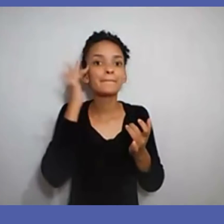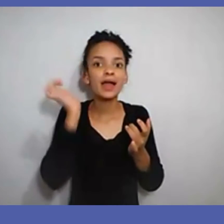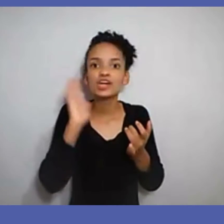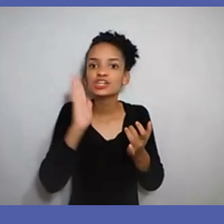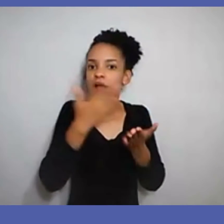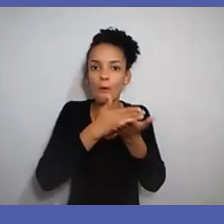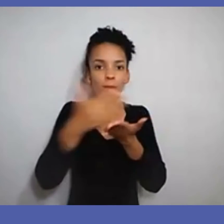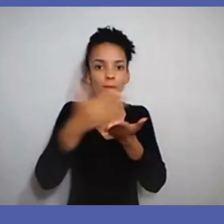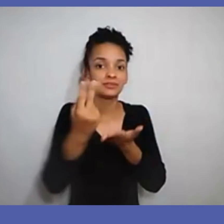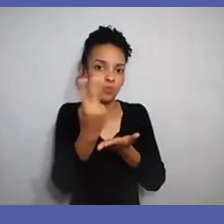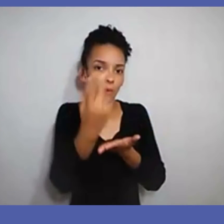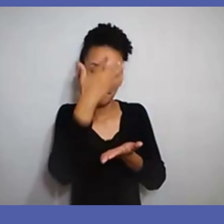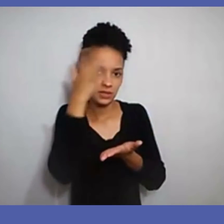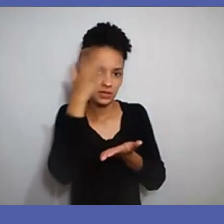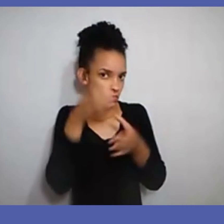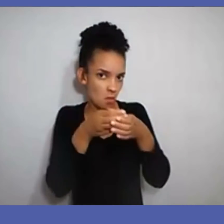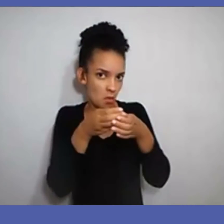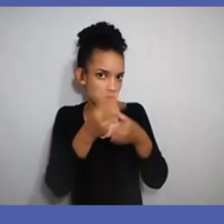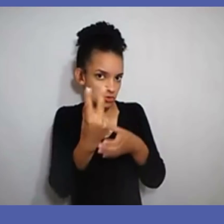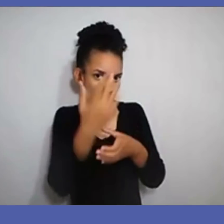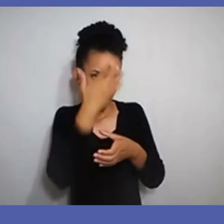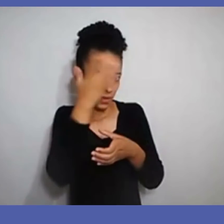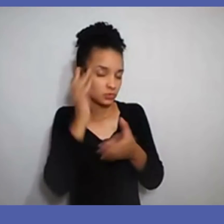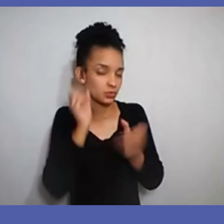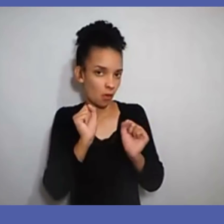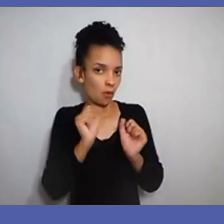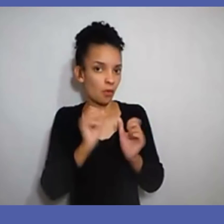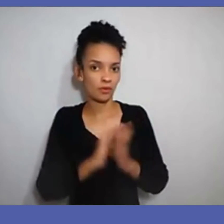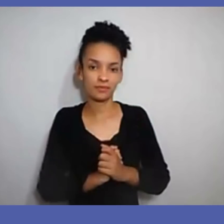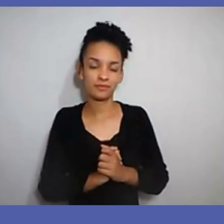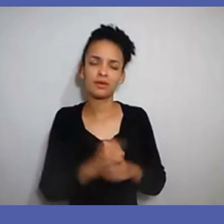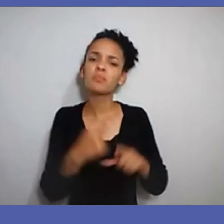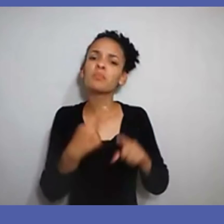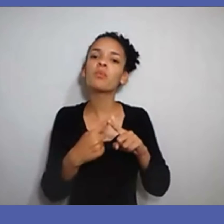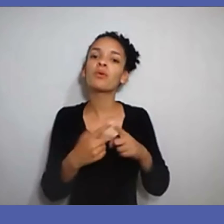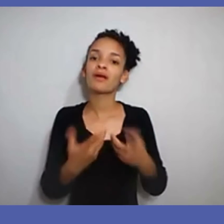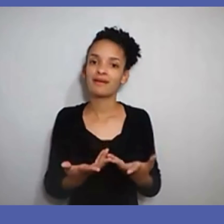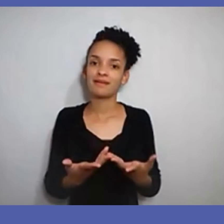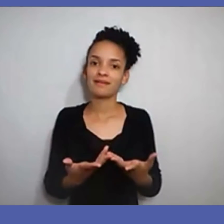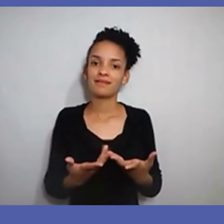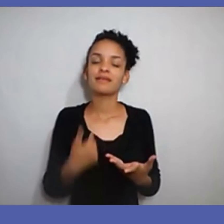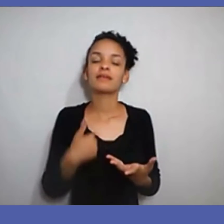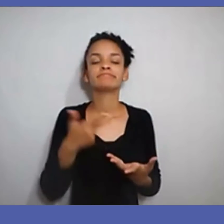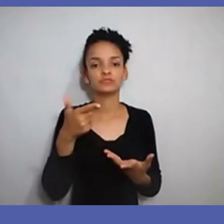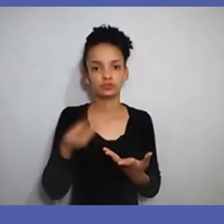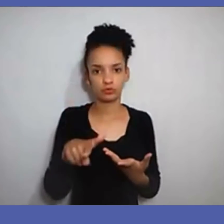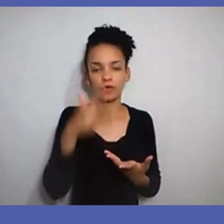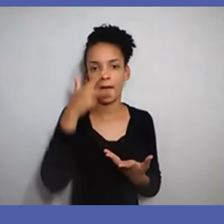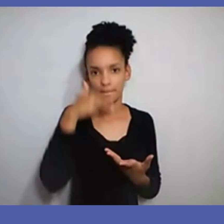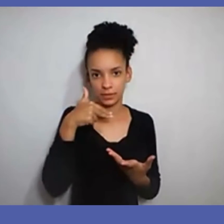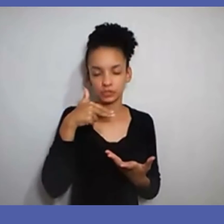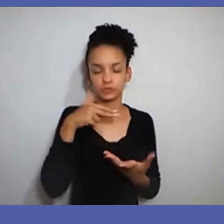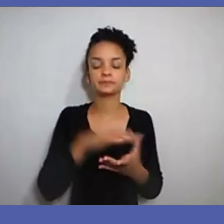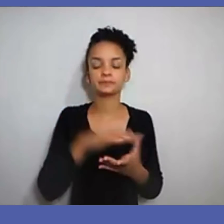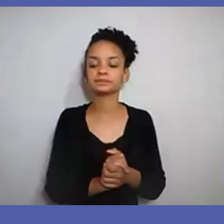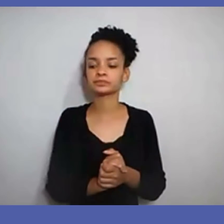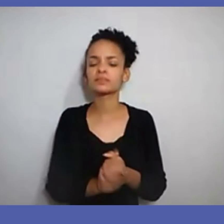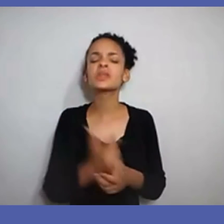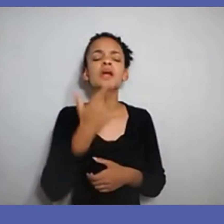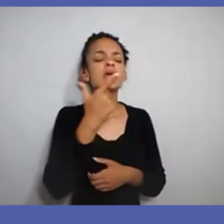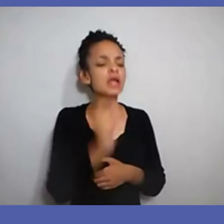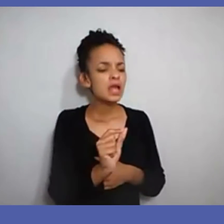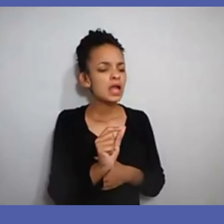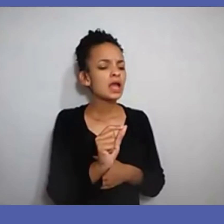grupo, tá? Irmãos, por quê? Porque, vou repetir, quem é, pois, o servo fiel e prudente, a quem o